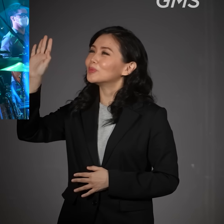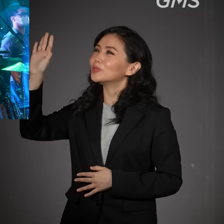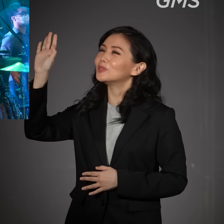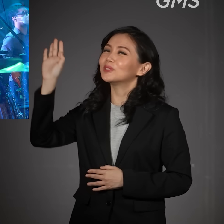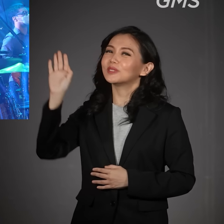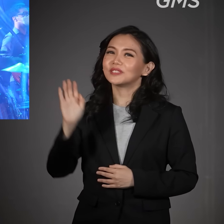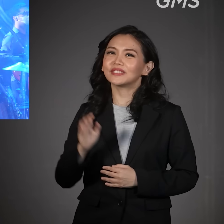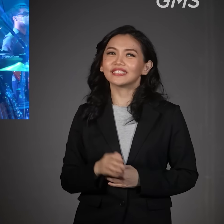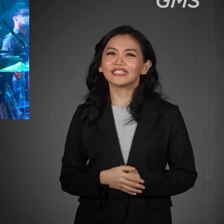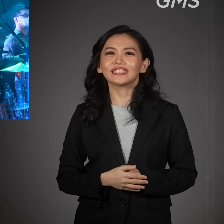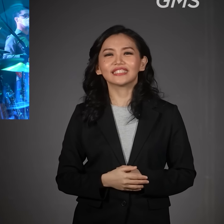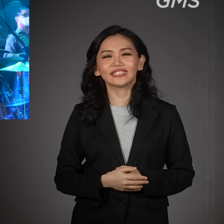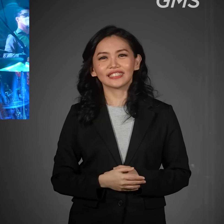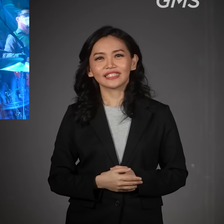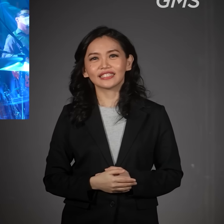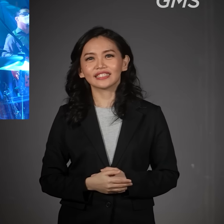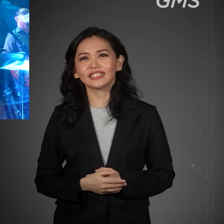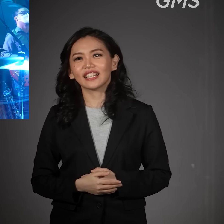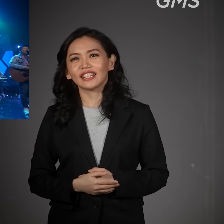darimu. Terima kasih,